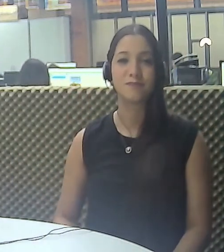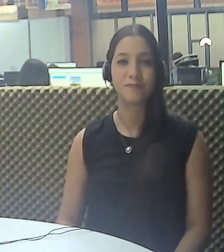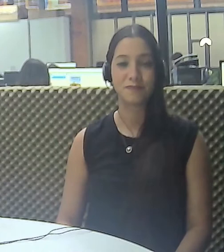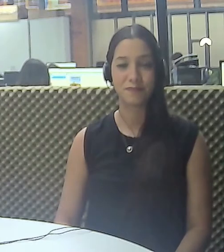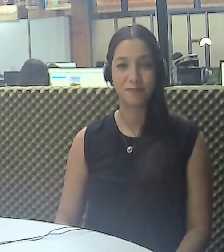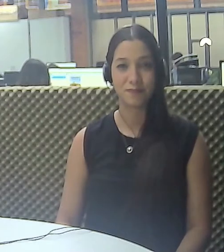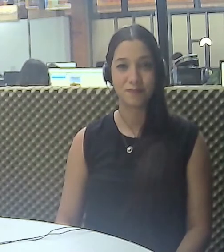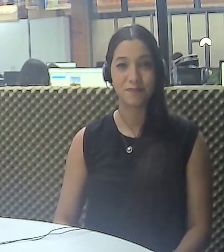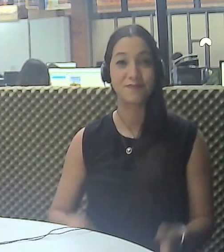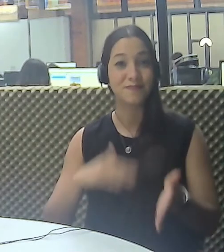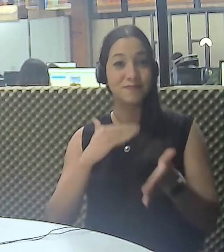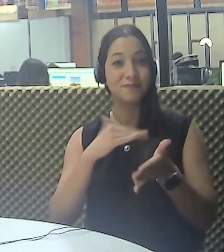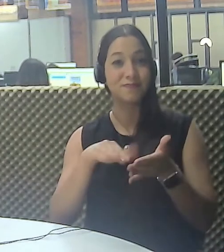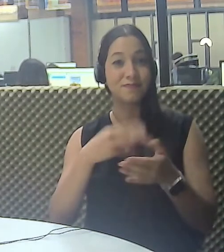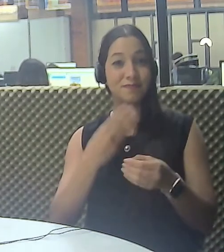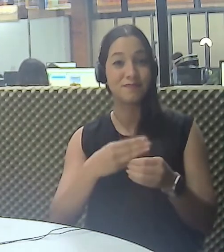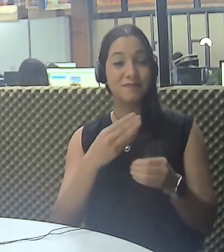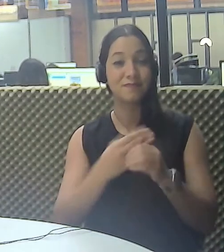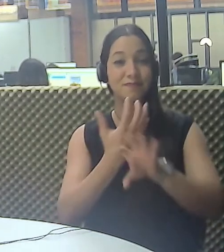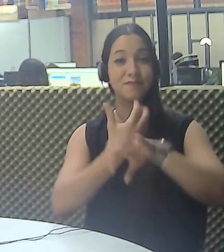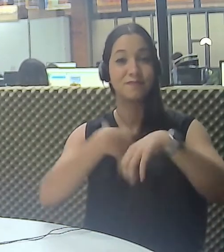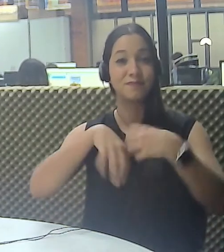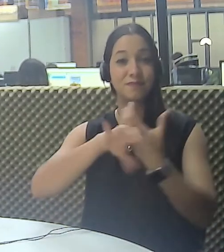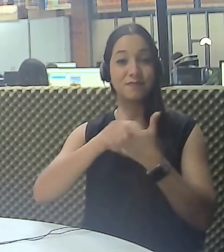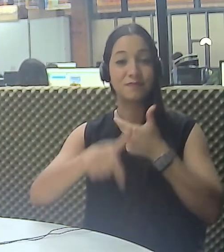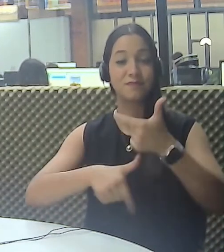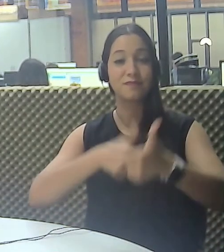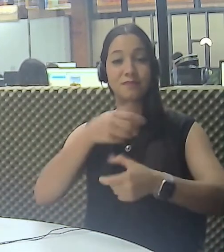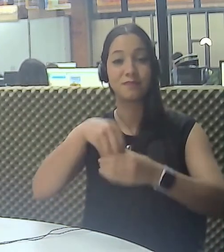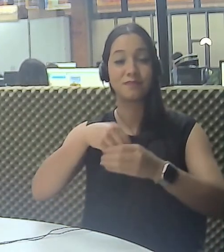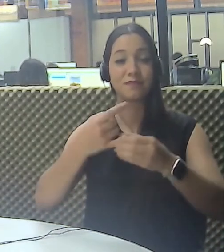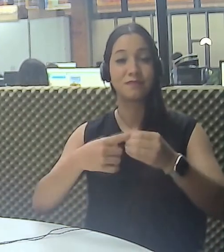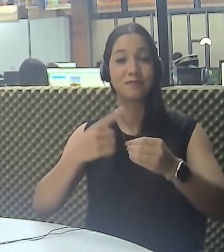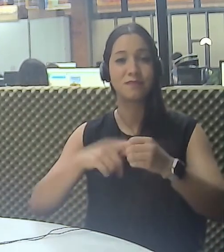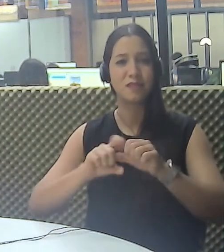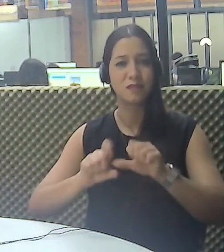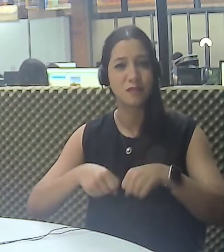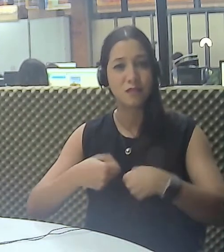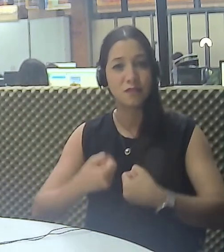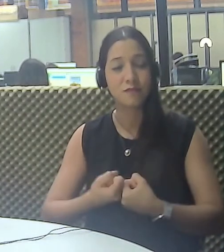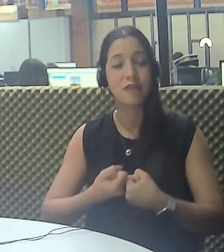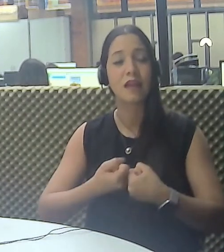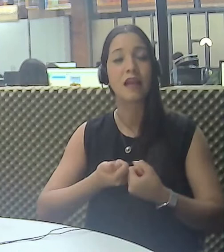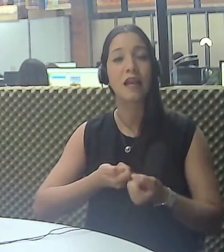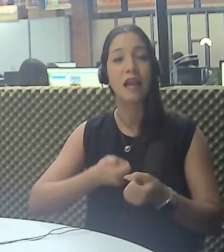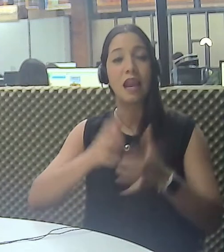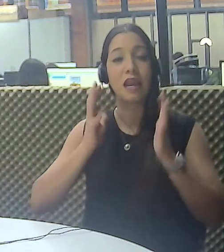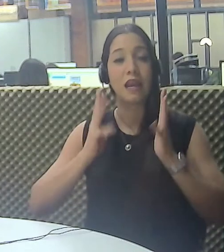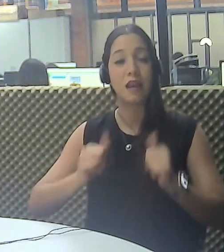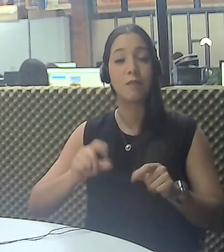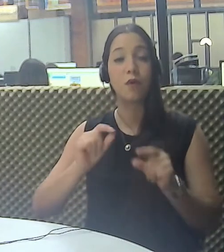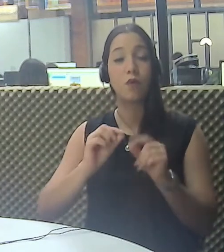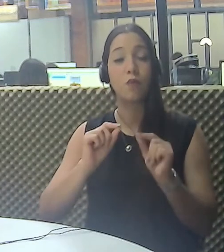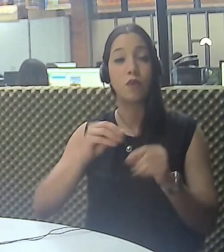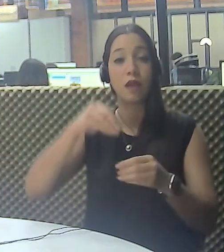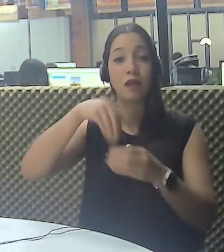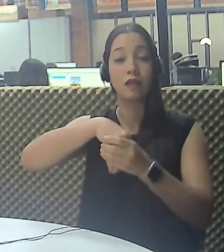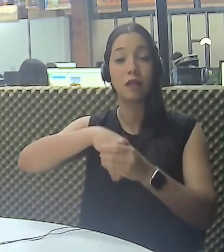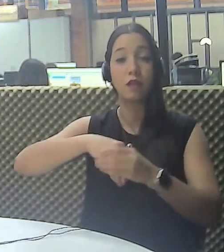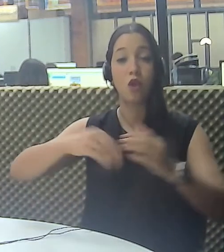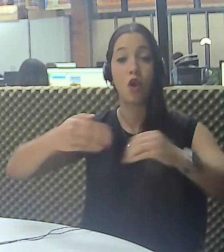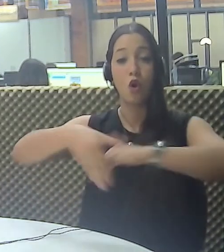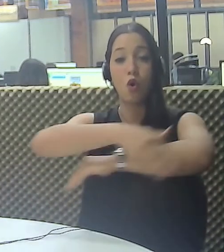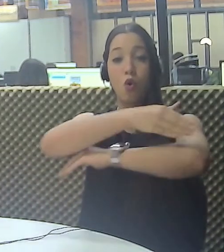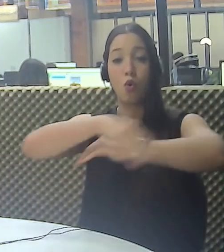notícias. A Secretaria Municipal de Meio Ambiente e Serviços Urbanos intensificou a limpeza de bueiros e bocas de lobo. O objetivo é